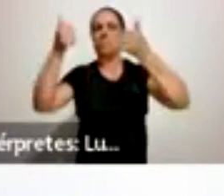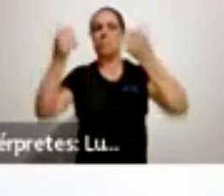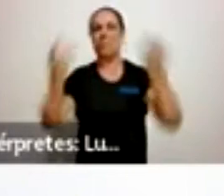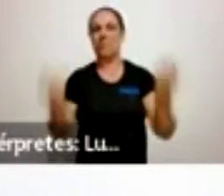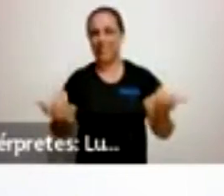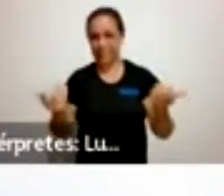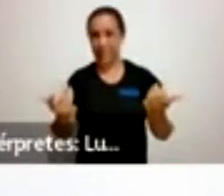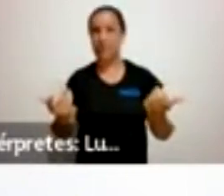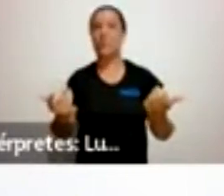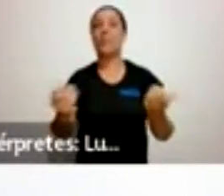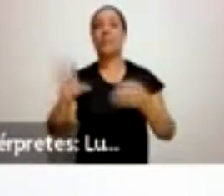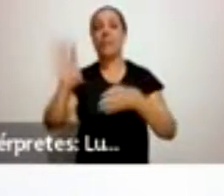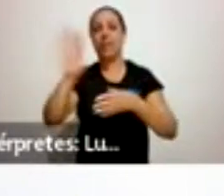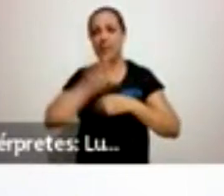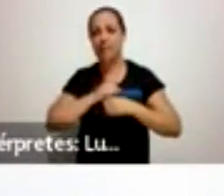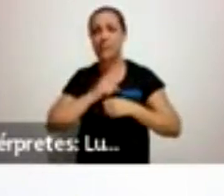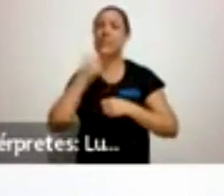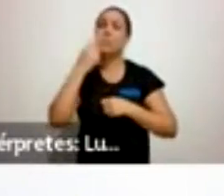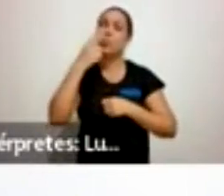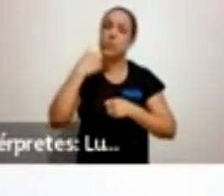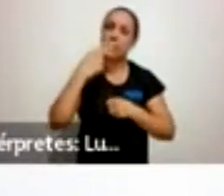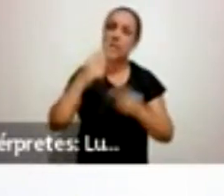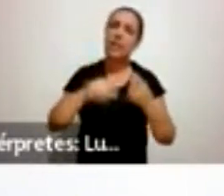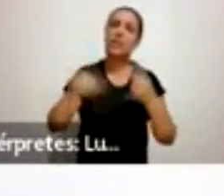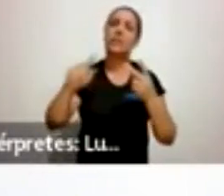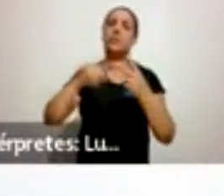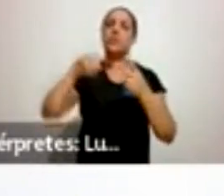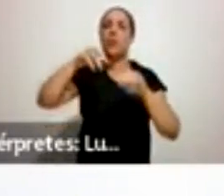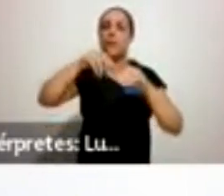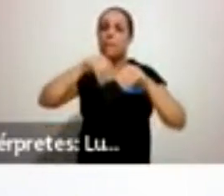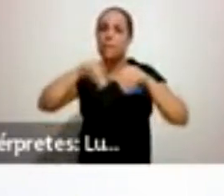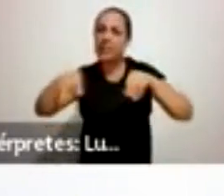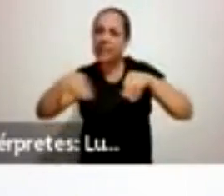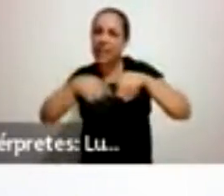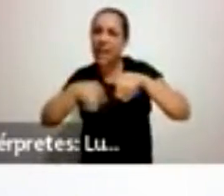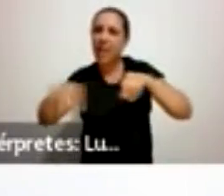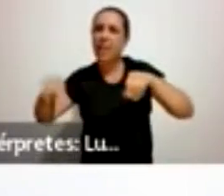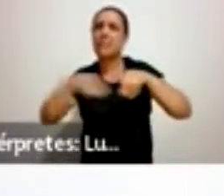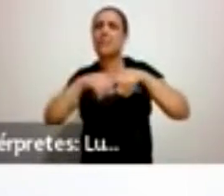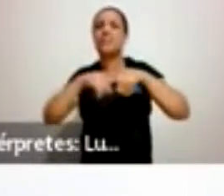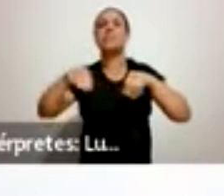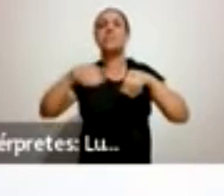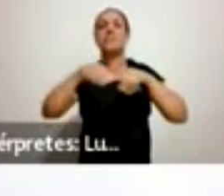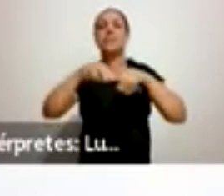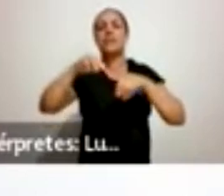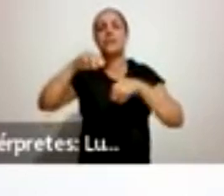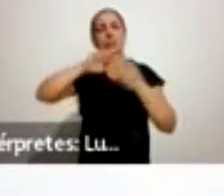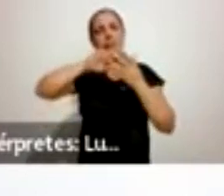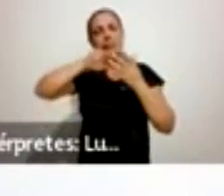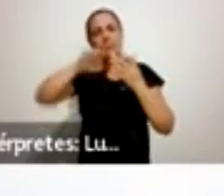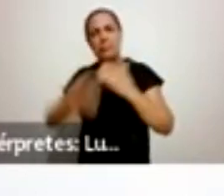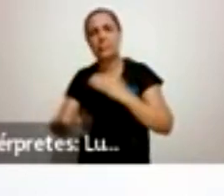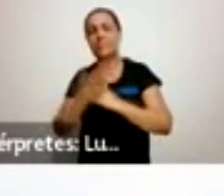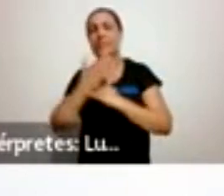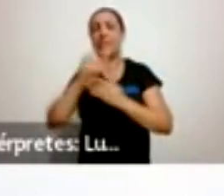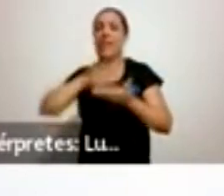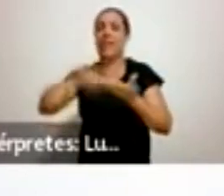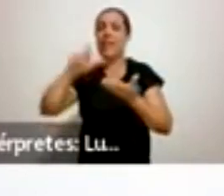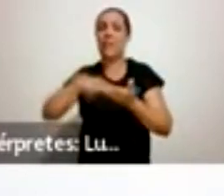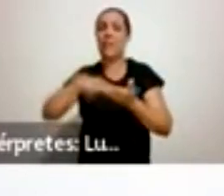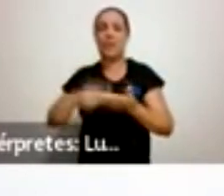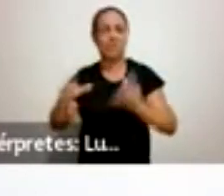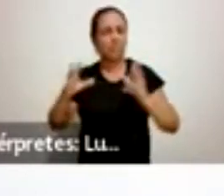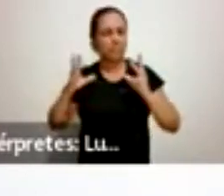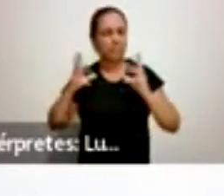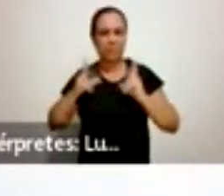entra coenzimas, minerais, e a célula tem um funcionamento melhor, fazendo assim uma troca de ATP.